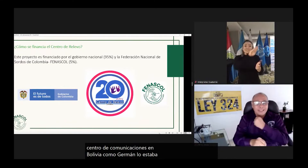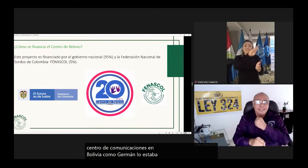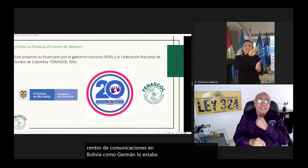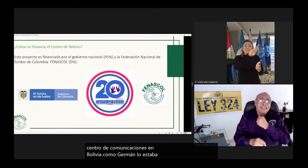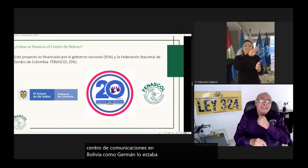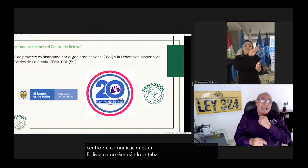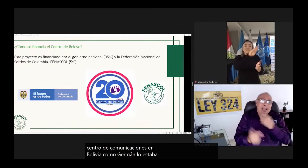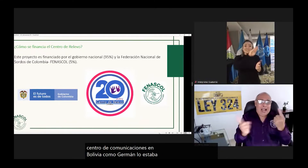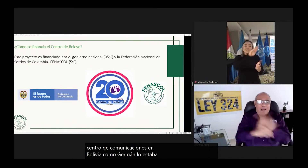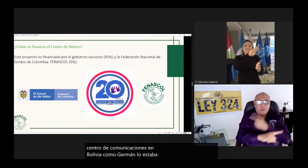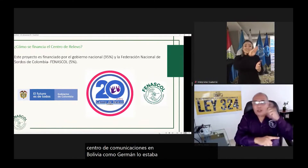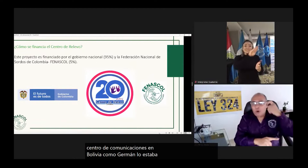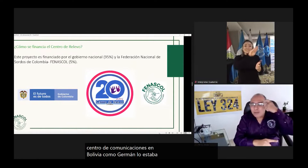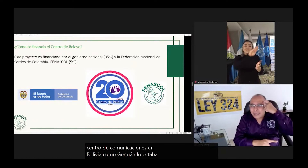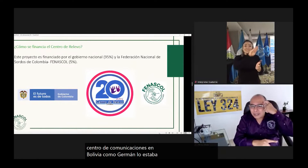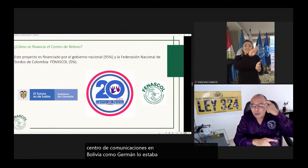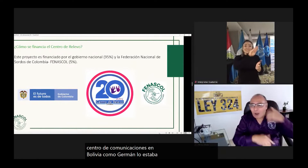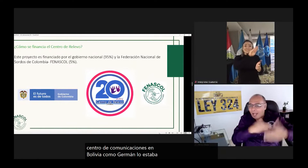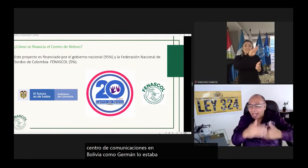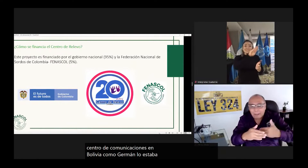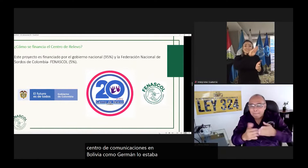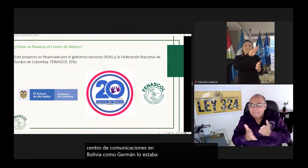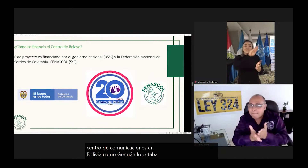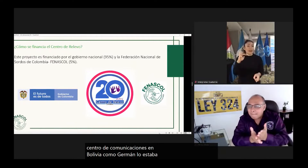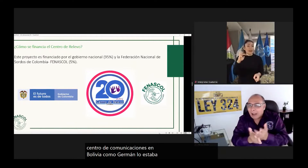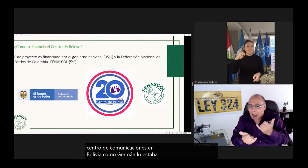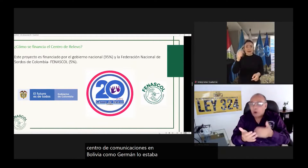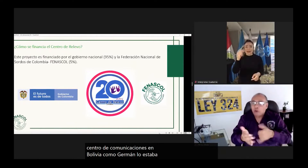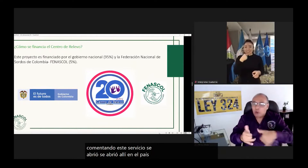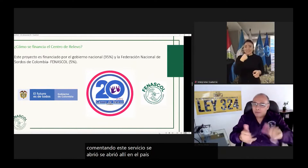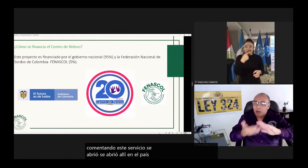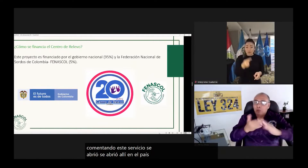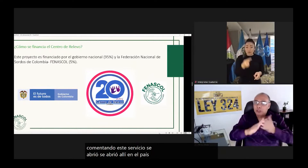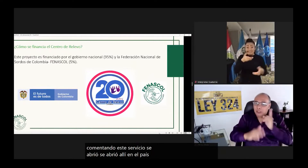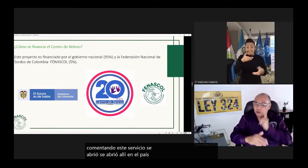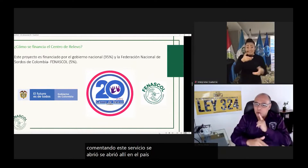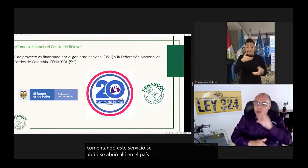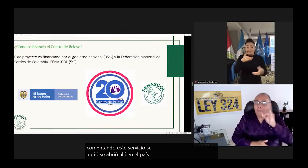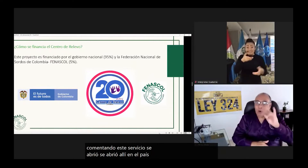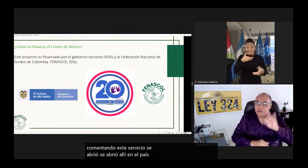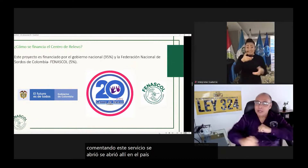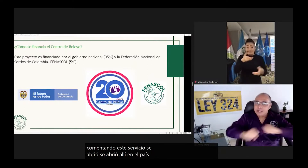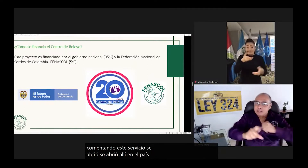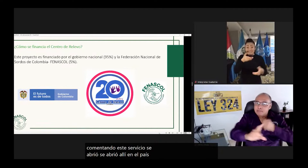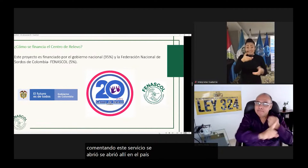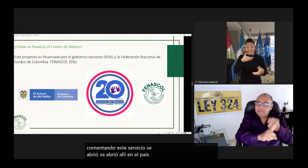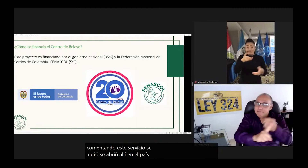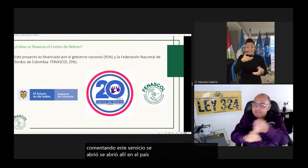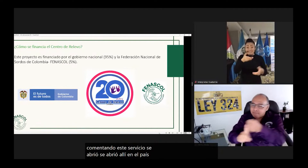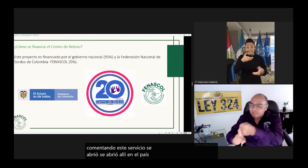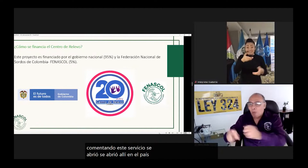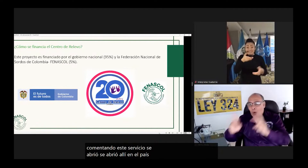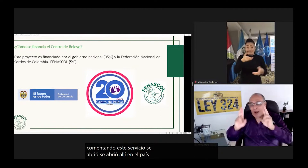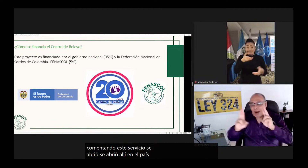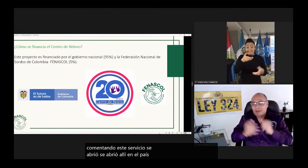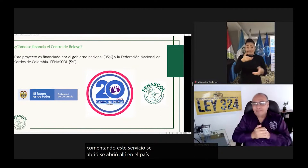servicio se abrió allí en el país. Sin embargo, debido a un cambio de gobierno que hubo, pues temporalmente está